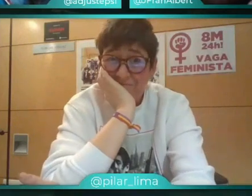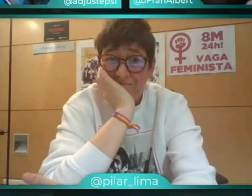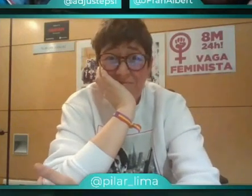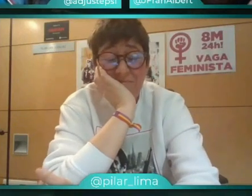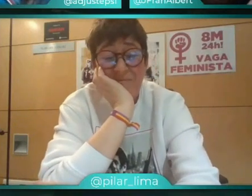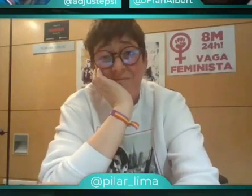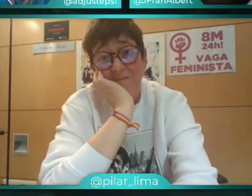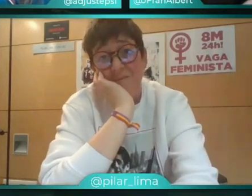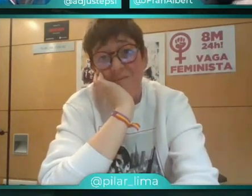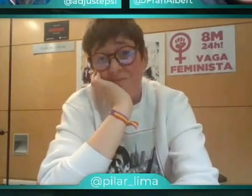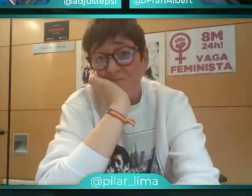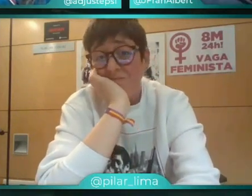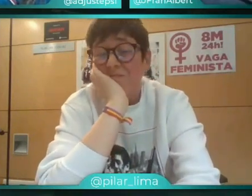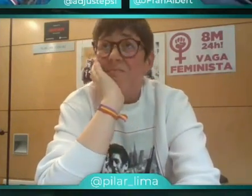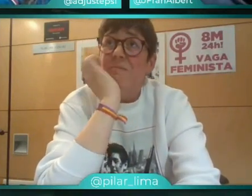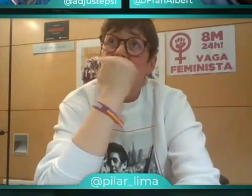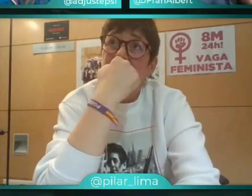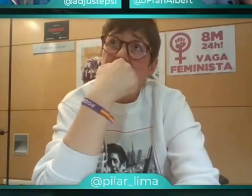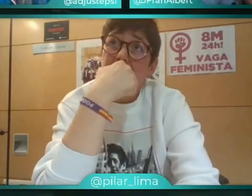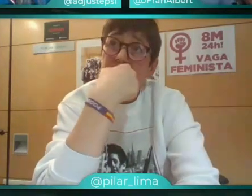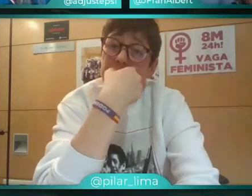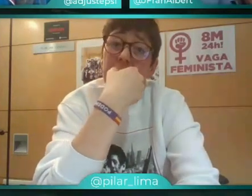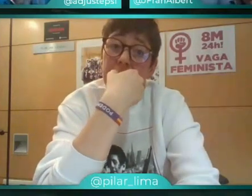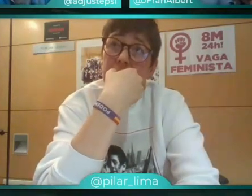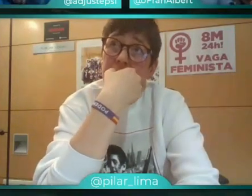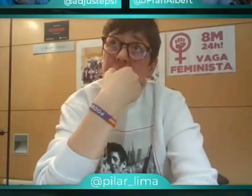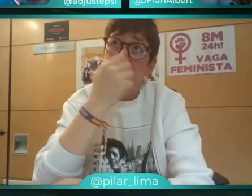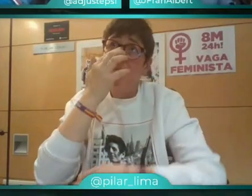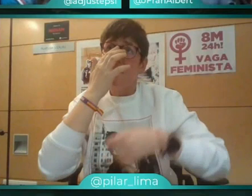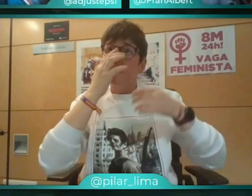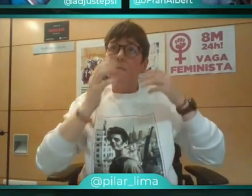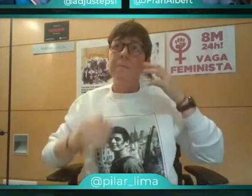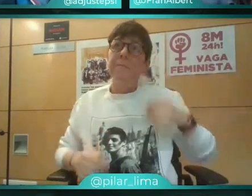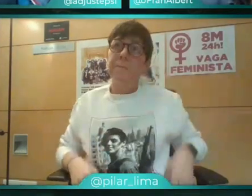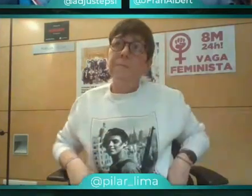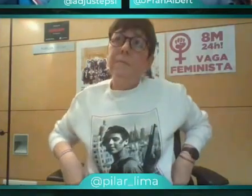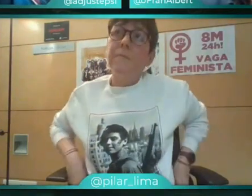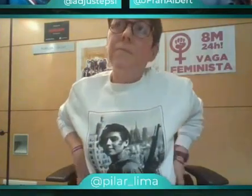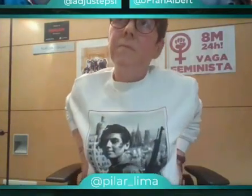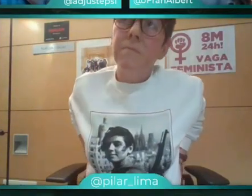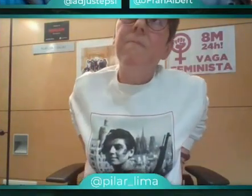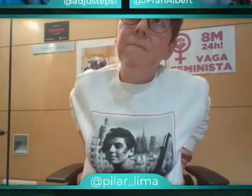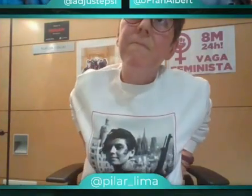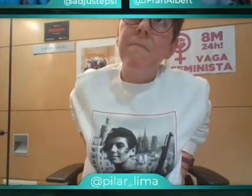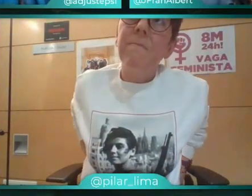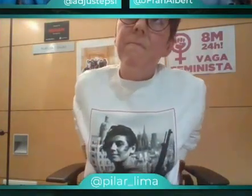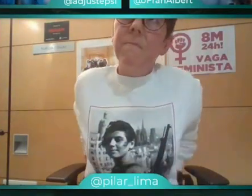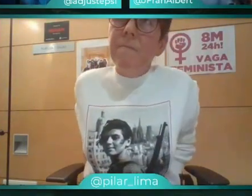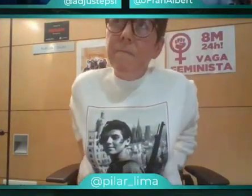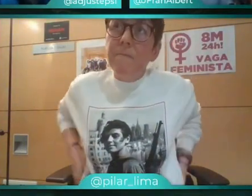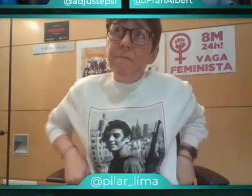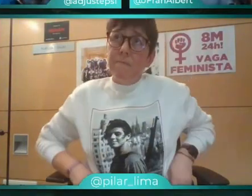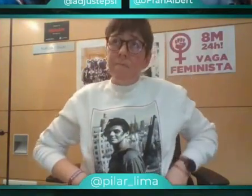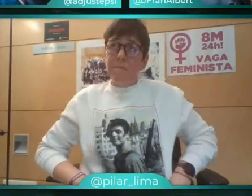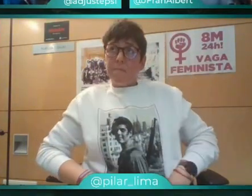es un proceso ahí me recuerda mucho a la violencia salvando las distancias evidentemente a la violencia machista en